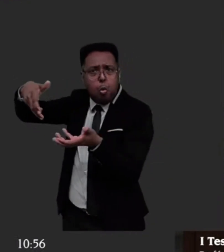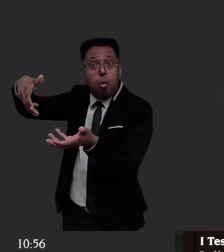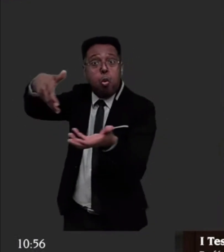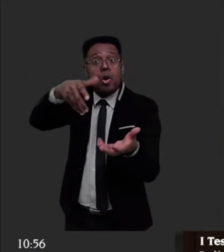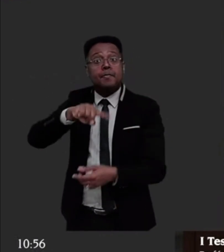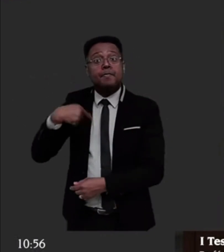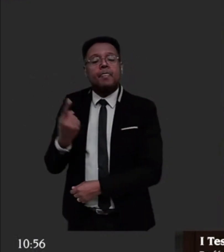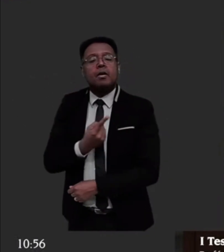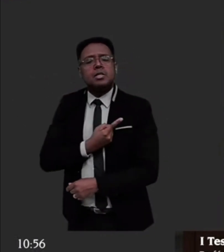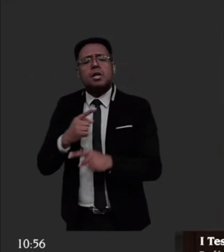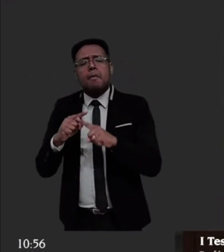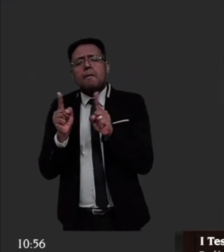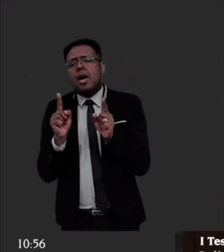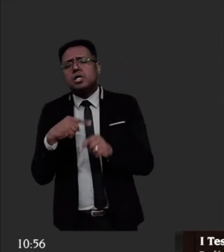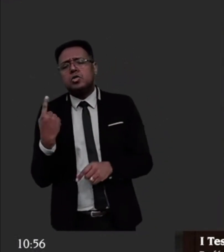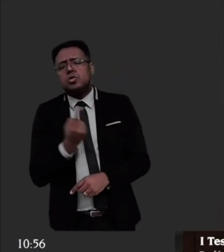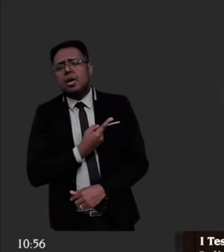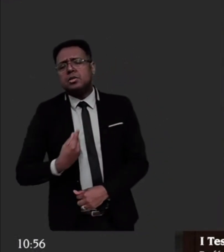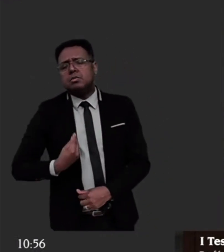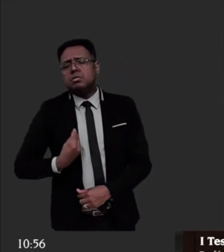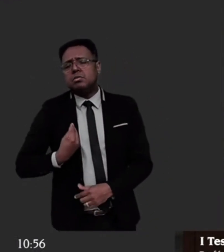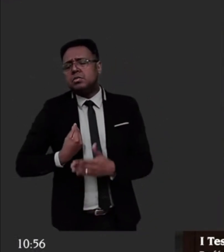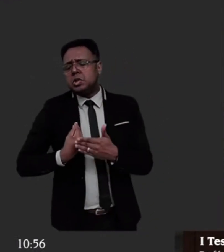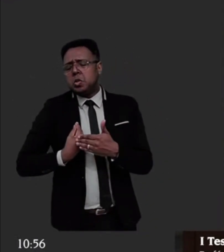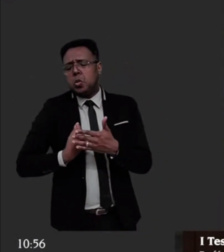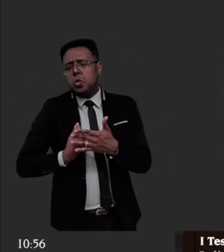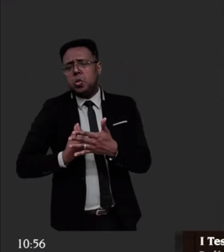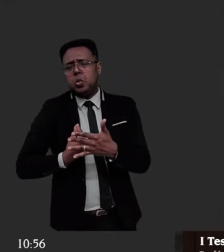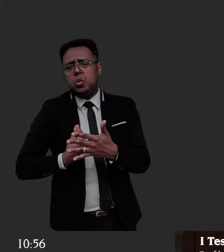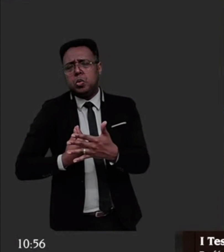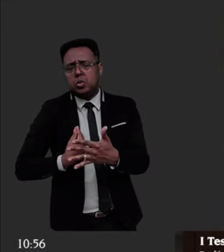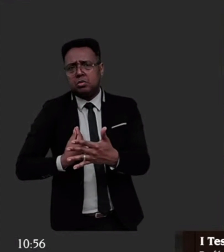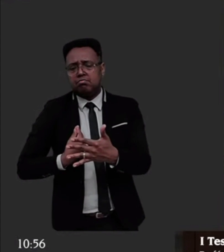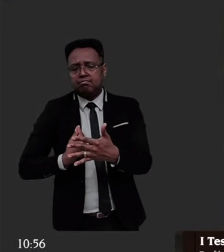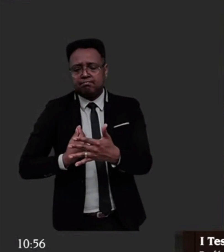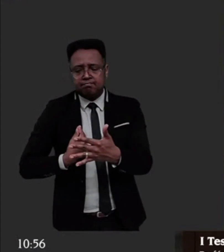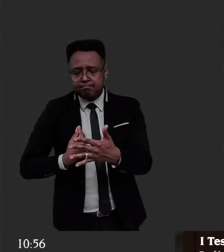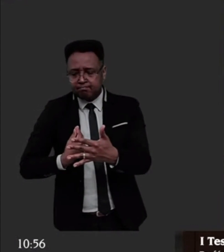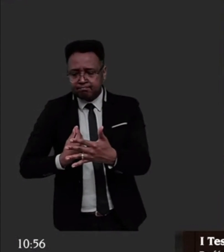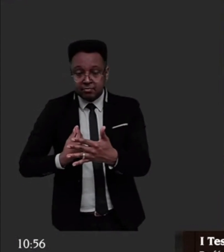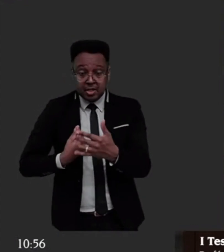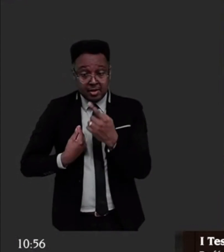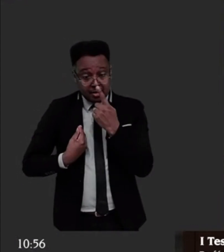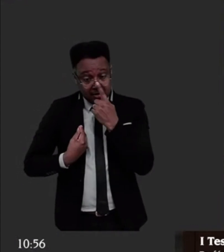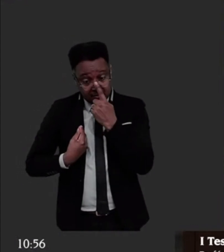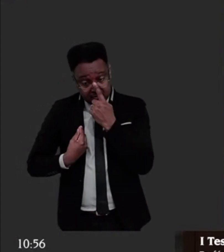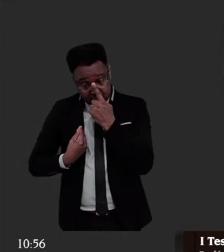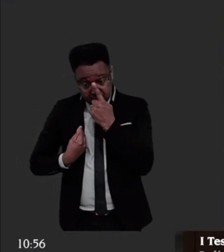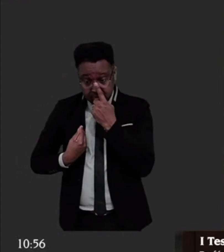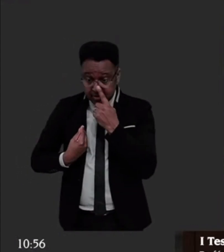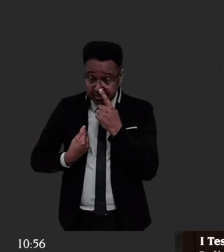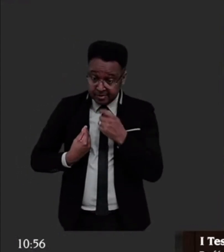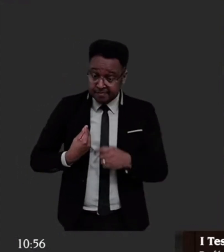este óleo da alegria, na medida que nós vamos vivendo, irmãos, nós vamos tendo dificuldade, começamos já a sentirmos